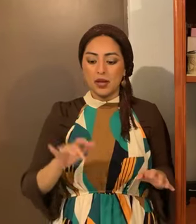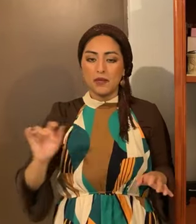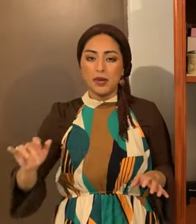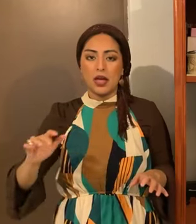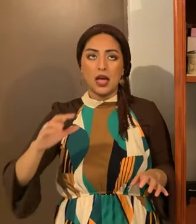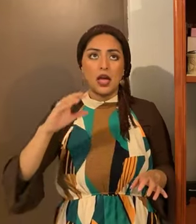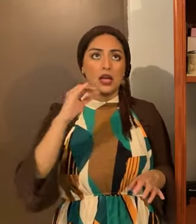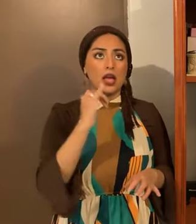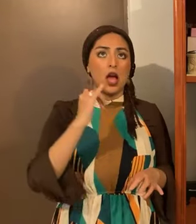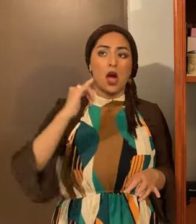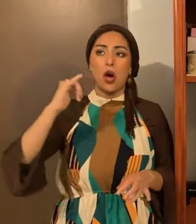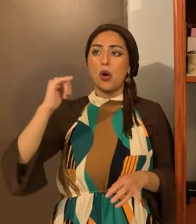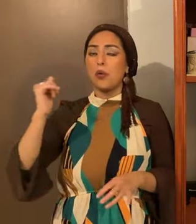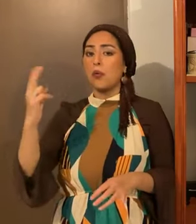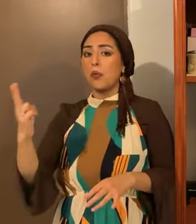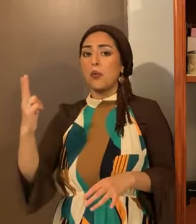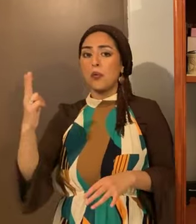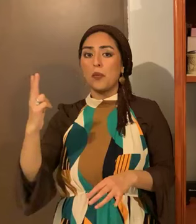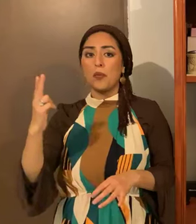Yahweh.